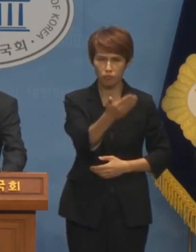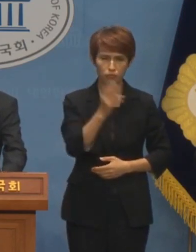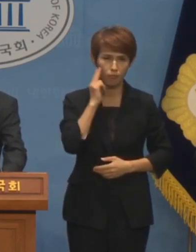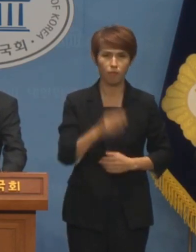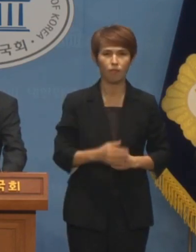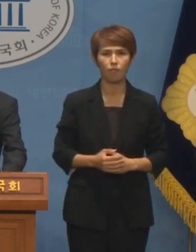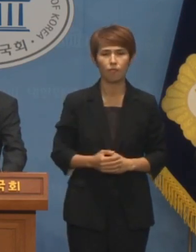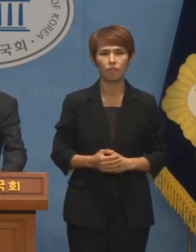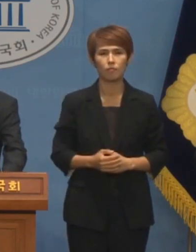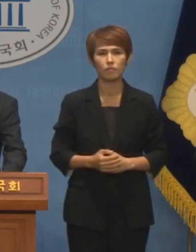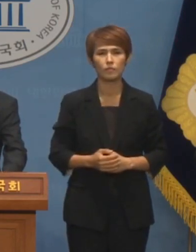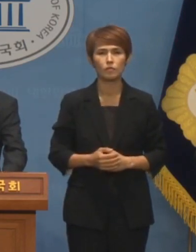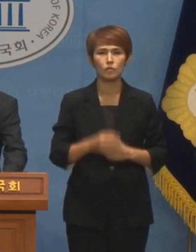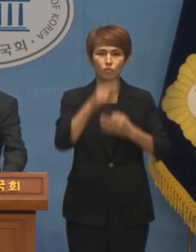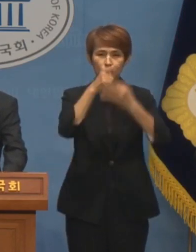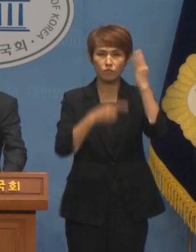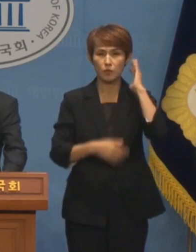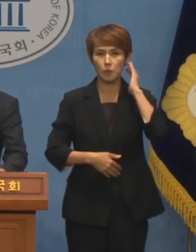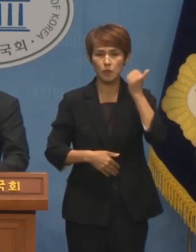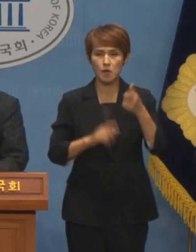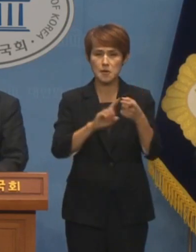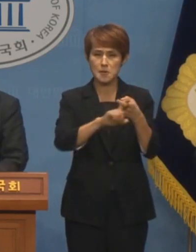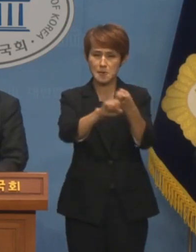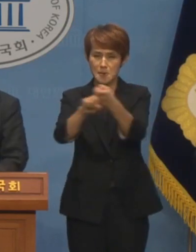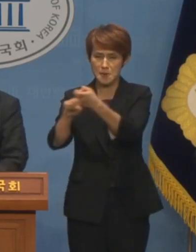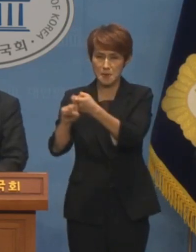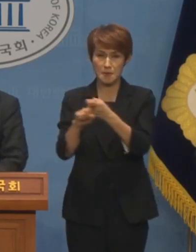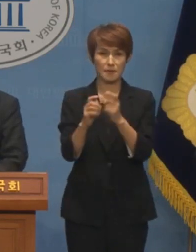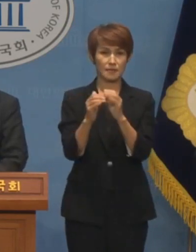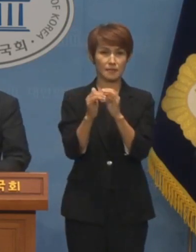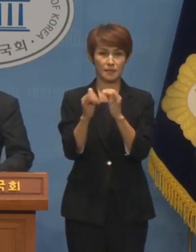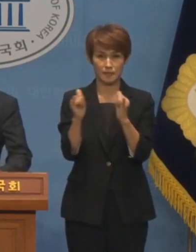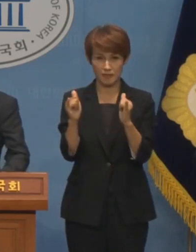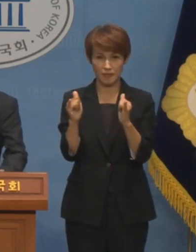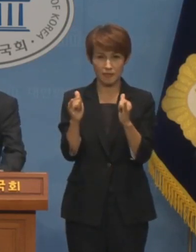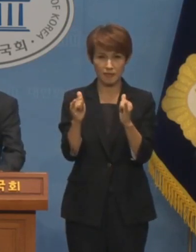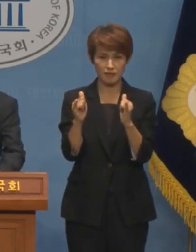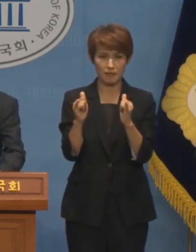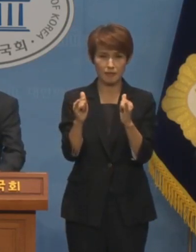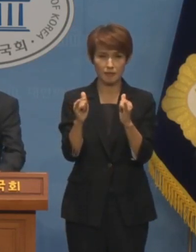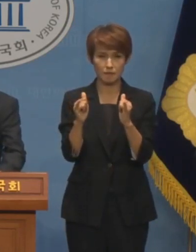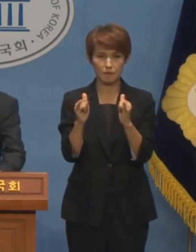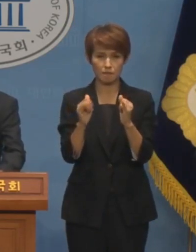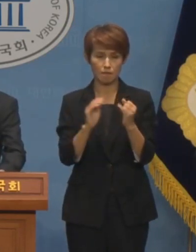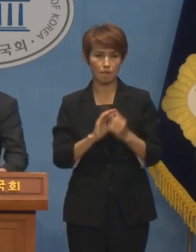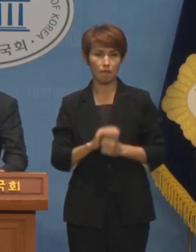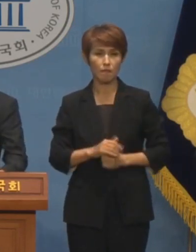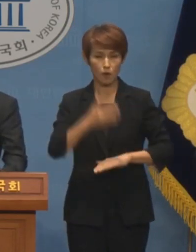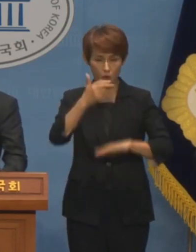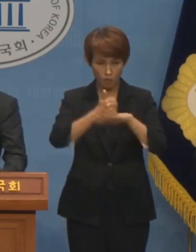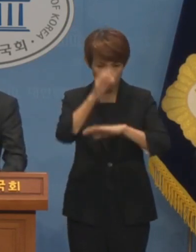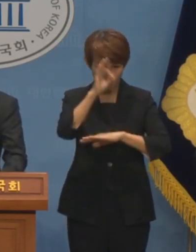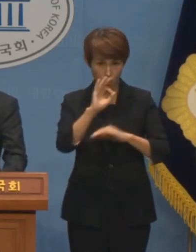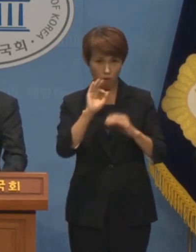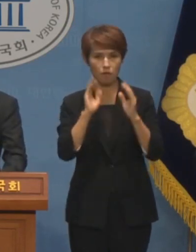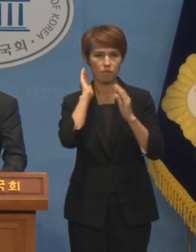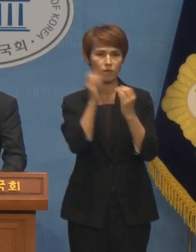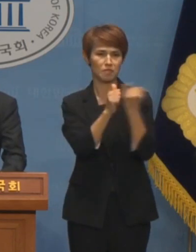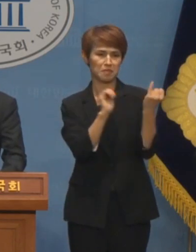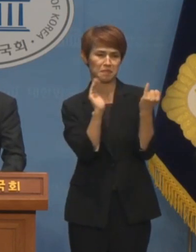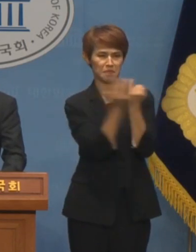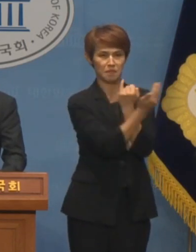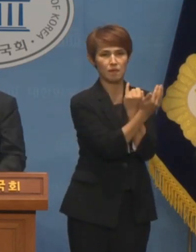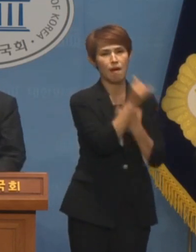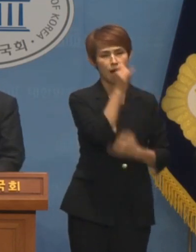대통령의 오랜 친구들의 암묵적 근거가 김건희라는 보도가 나오게 됐습니다. 경호와 안전을